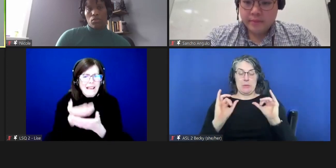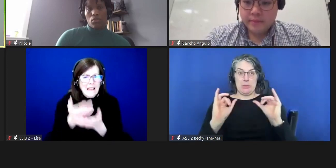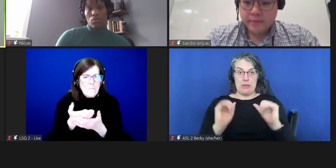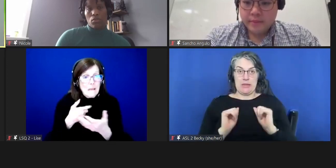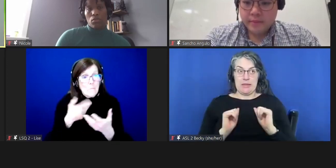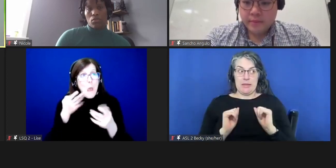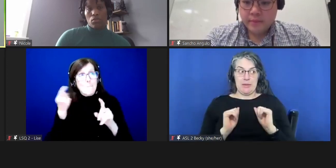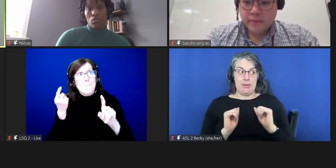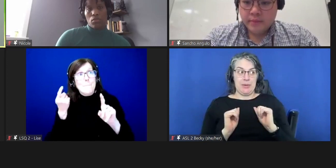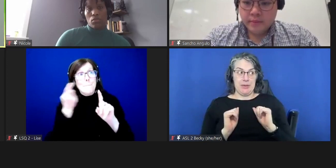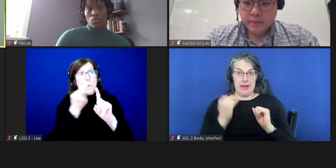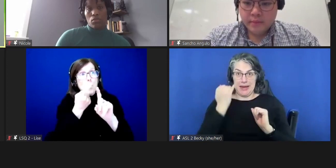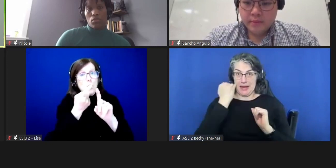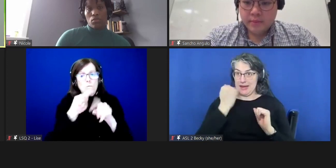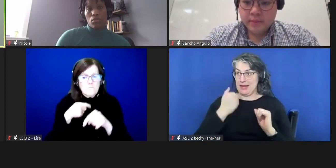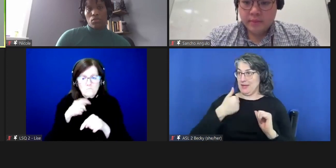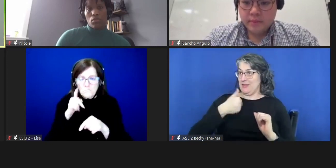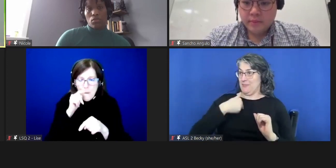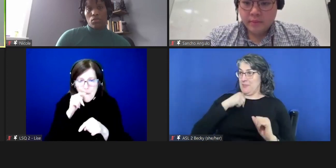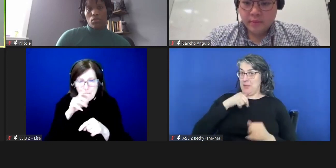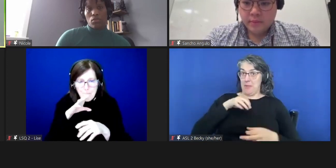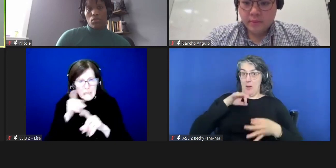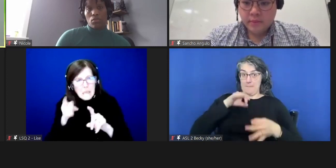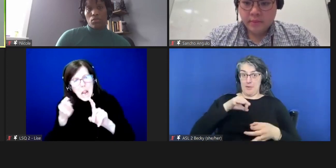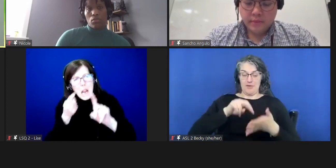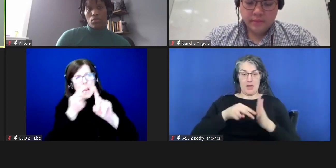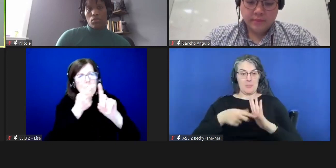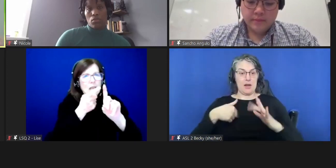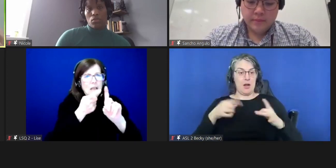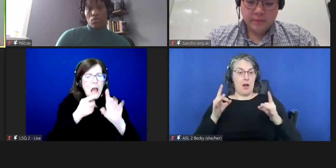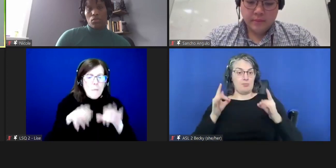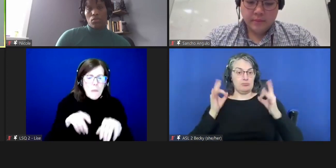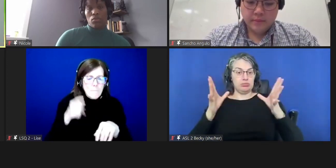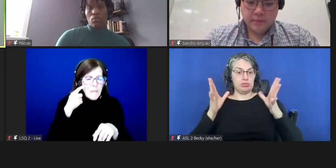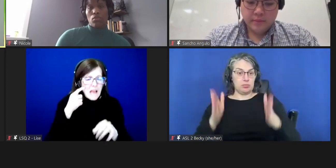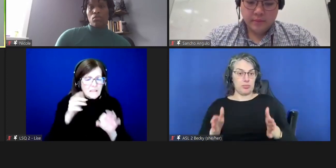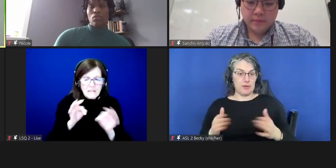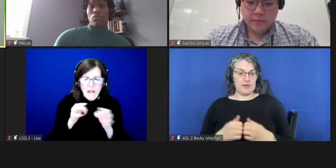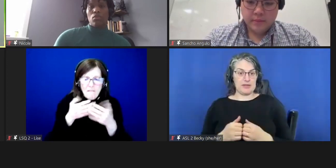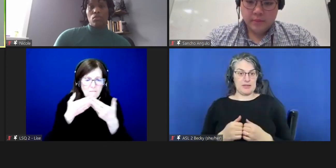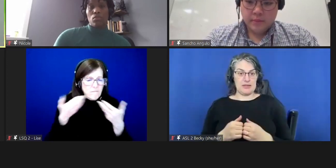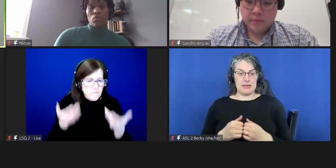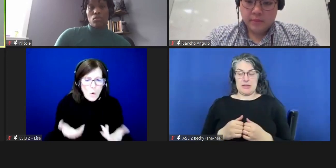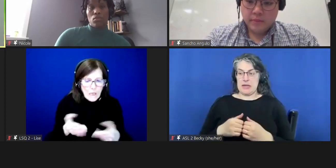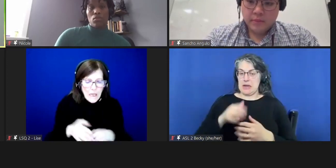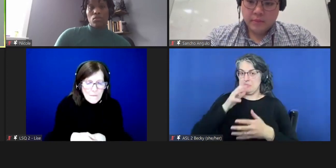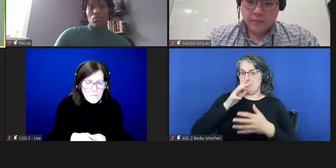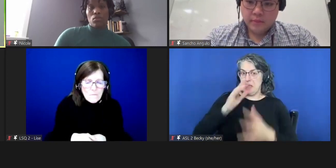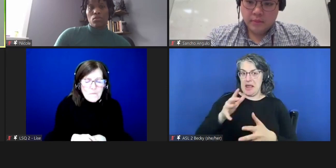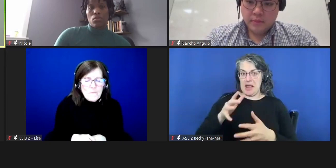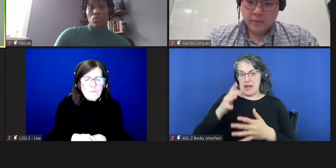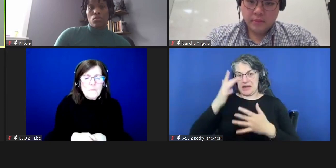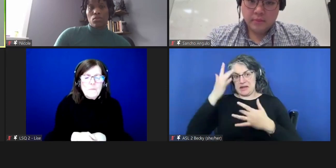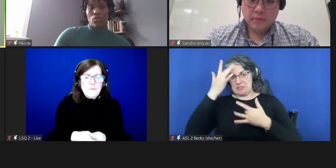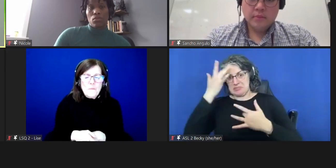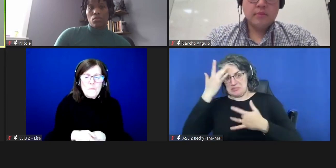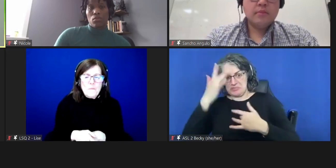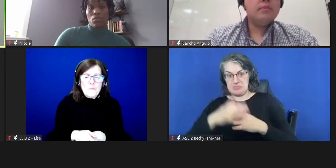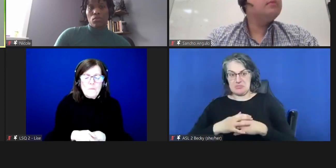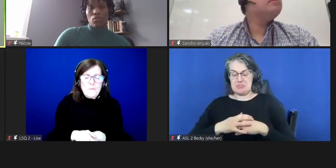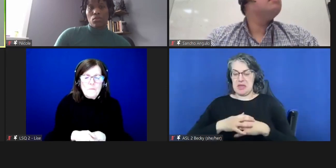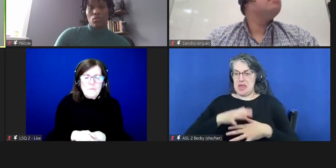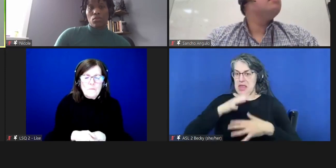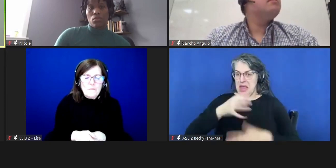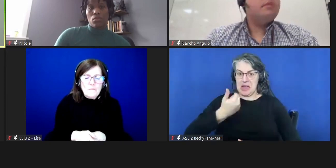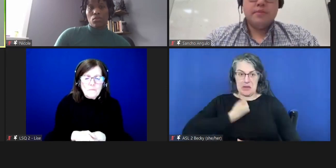Et donc, j'ai pensé que donc je ne valais plus rien, du coup. Et donc je